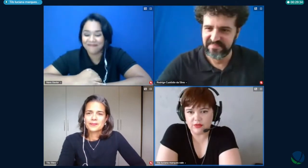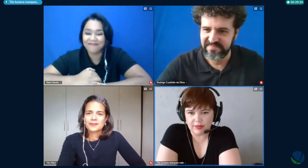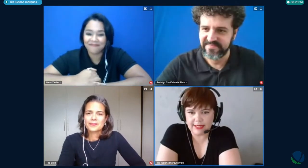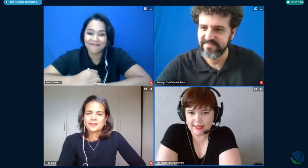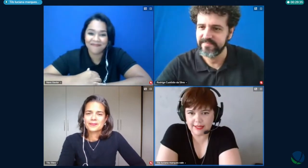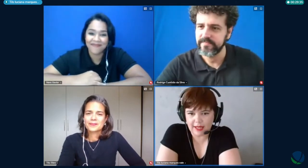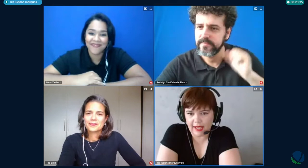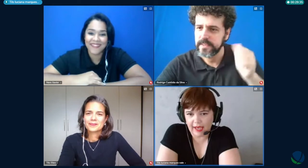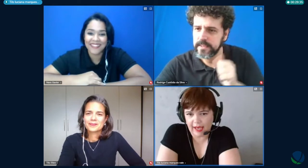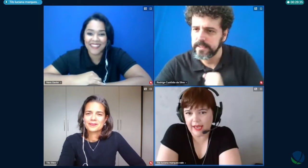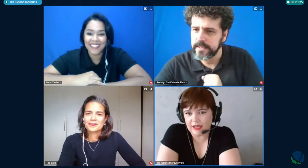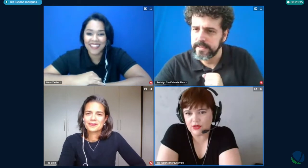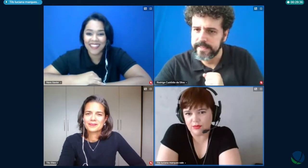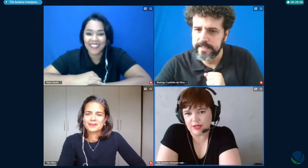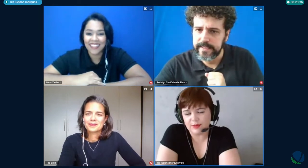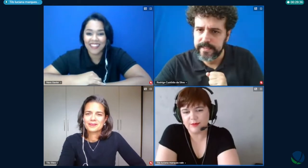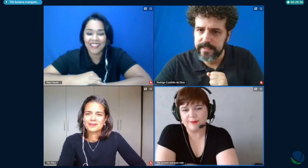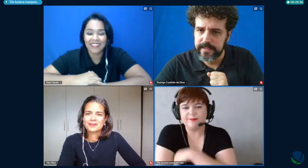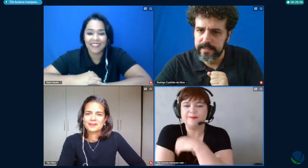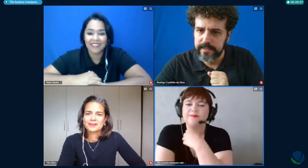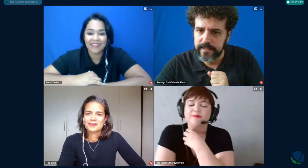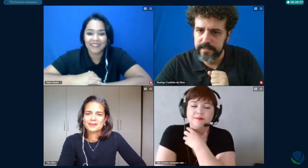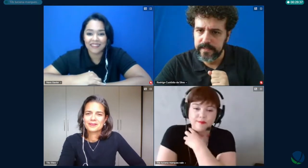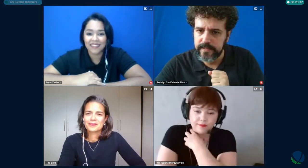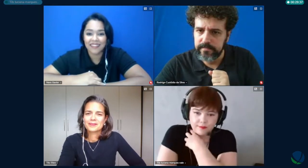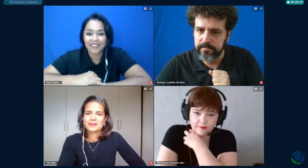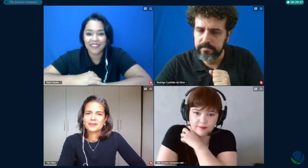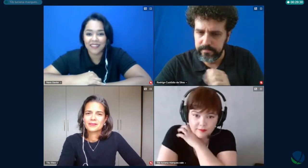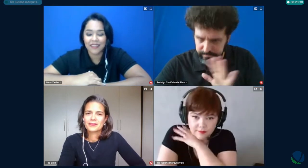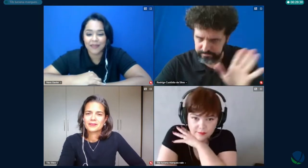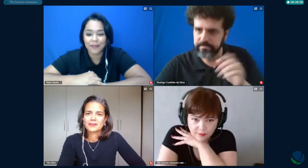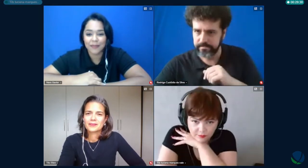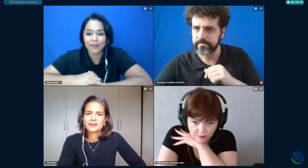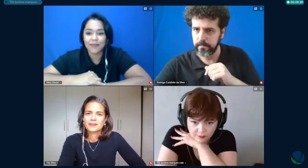que foi isso, mas é isso mesmo.